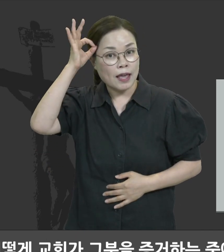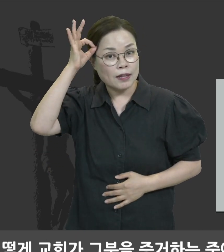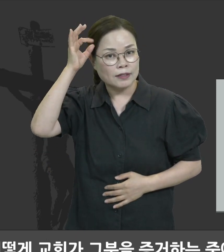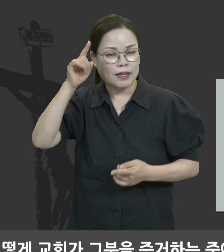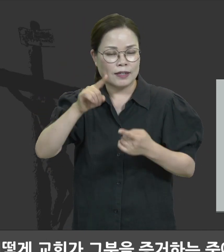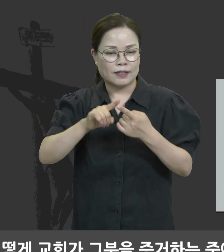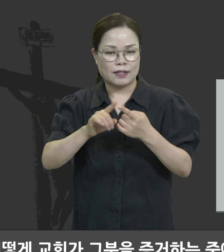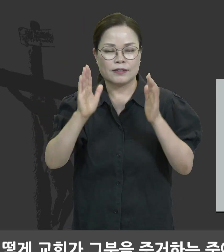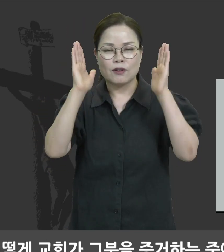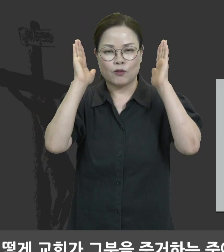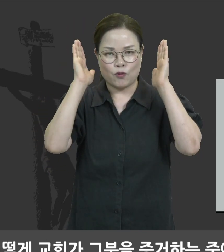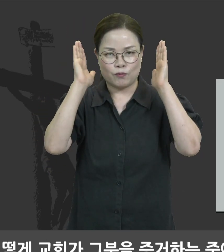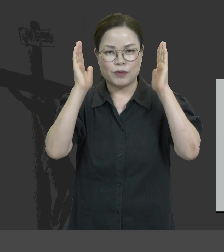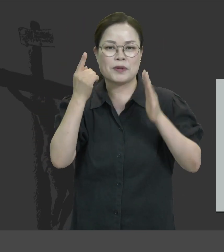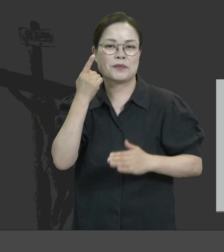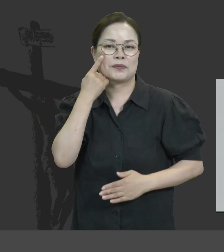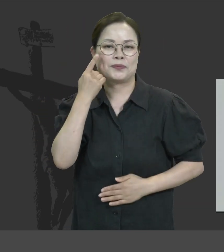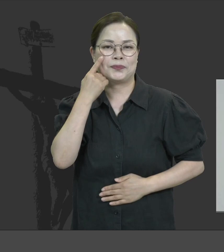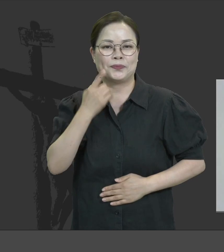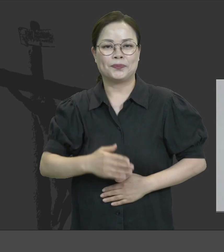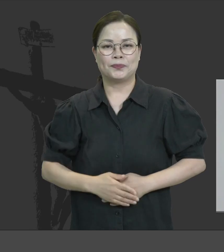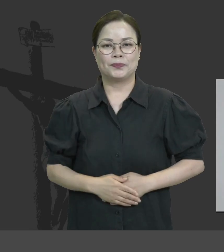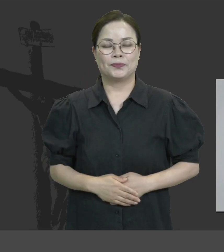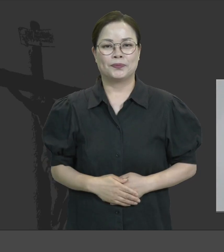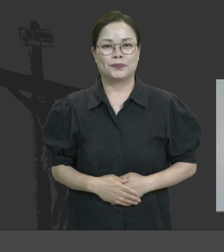함께 생각해 보겠습니다.